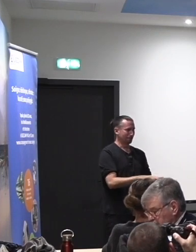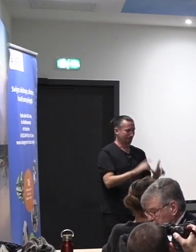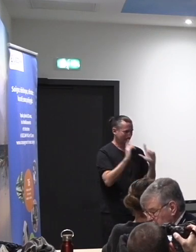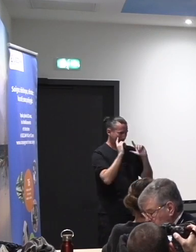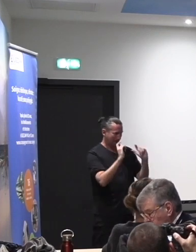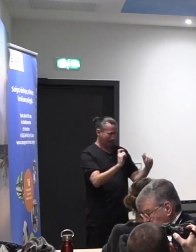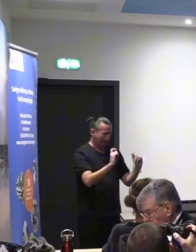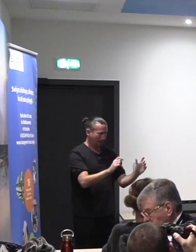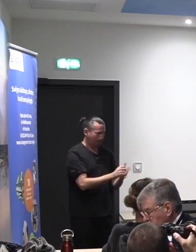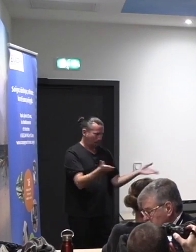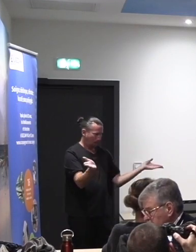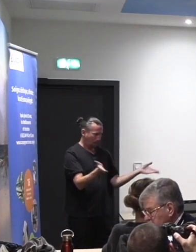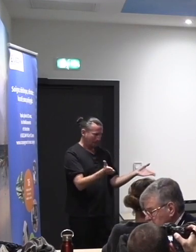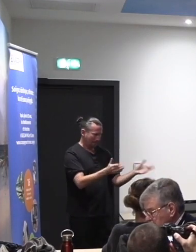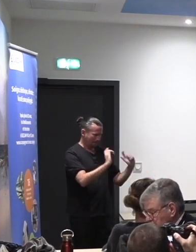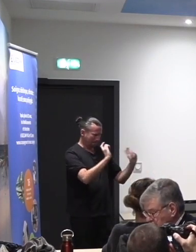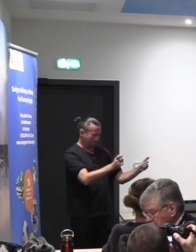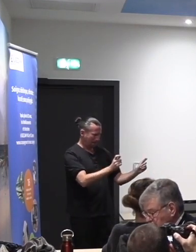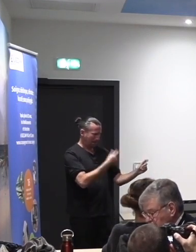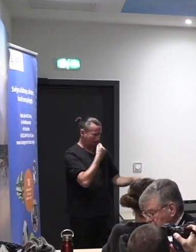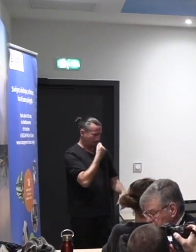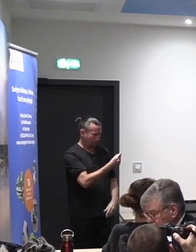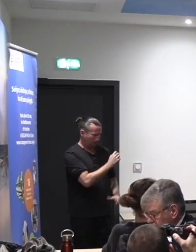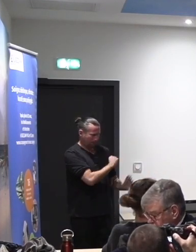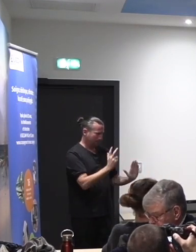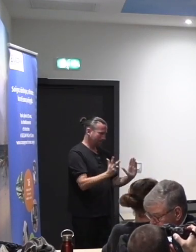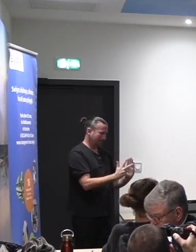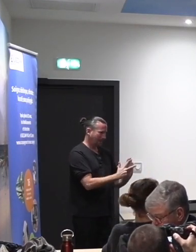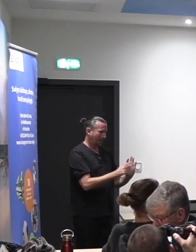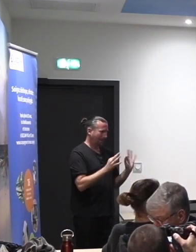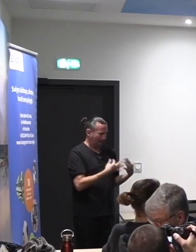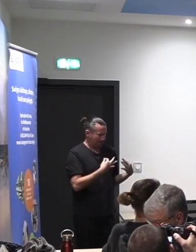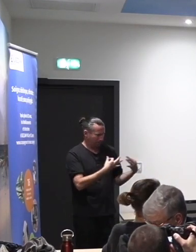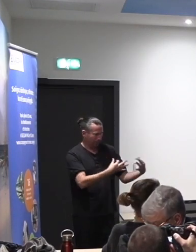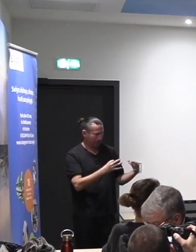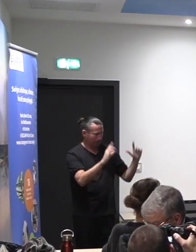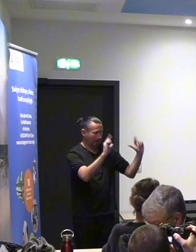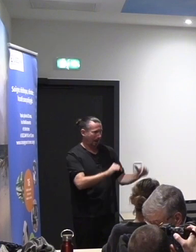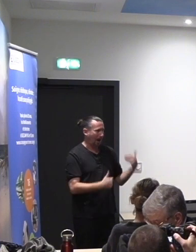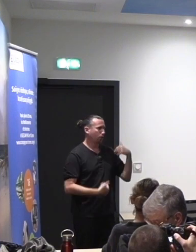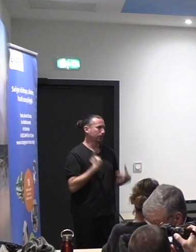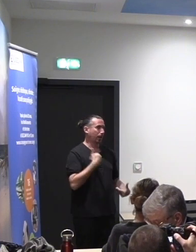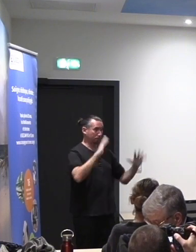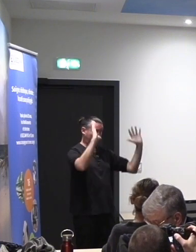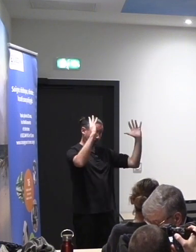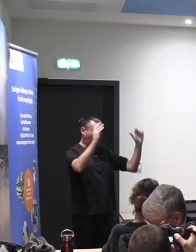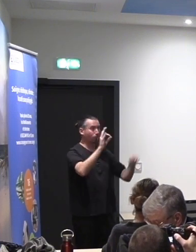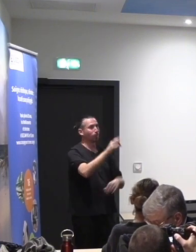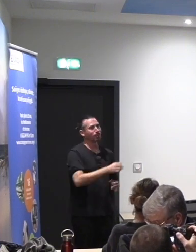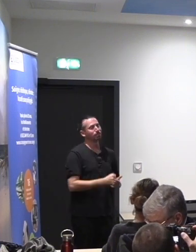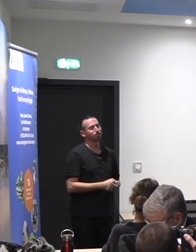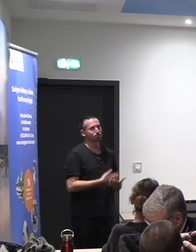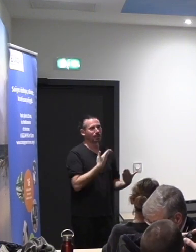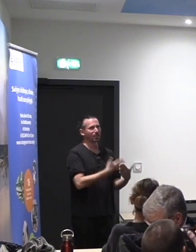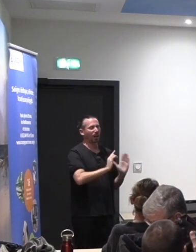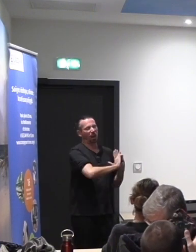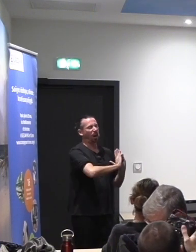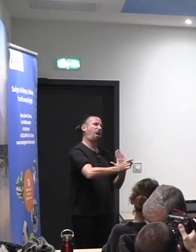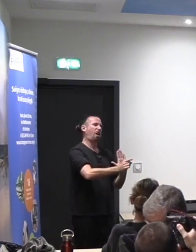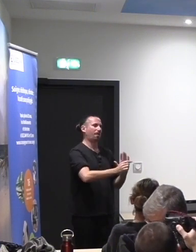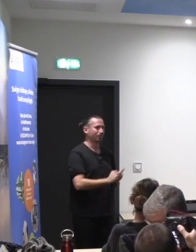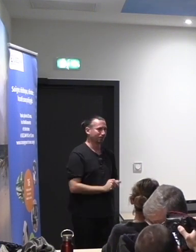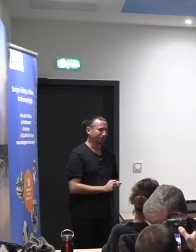les hôpitaux ont une sensibilité au handicap, etc., etc. Bravo, mais ce sont des injonctions.